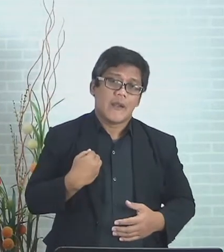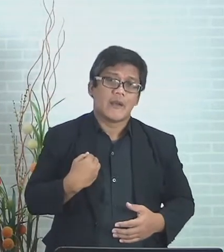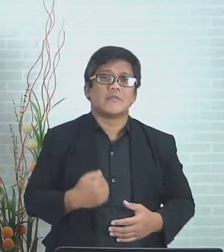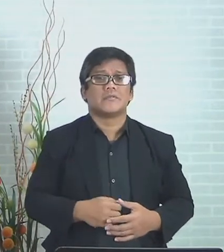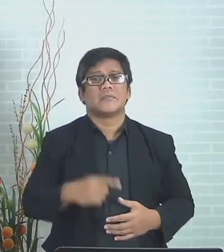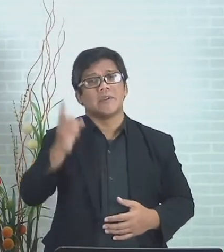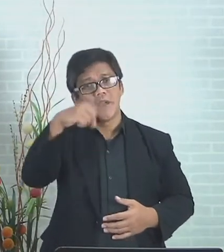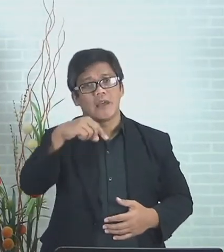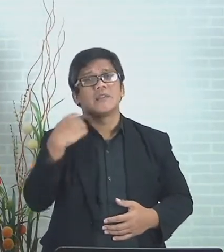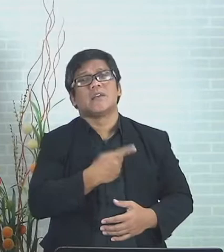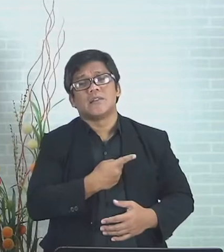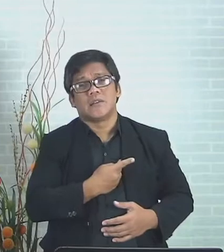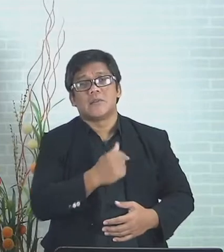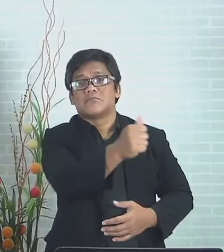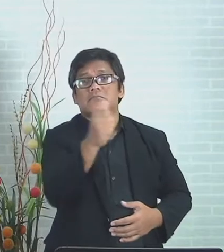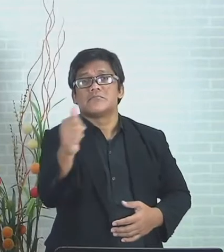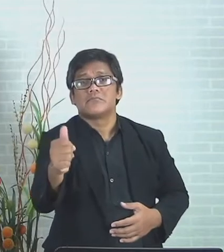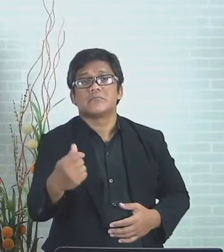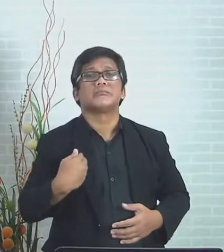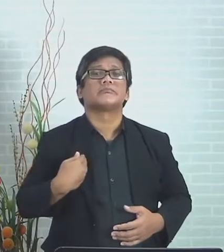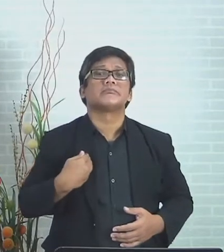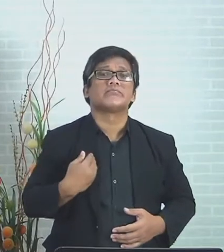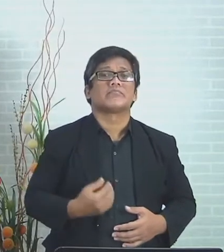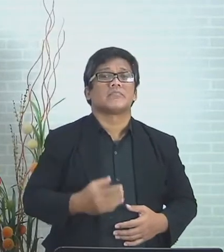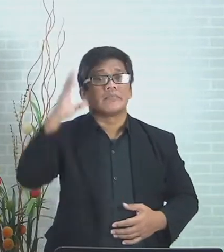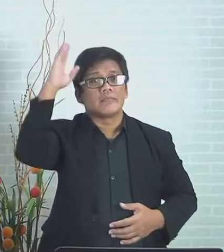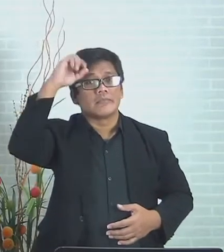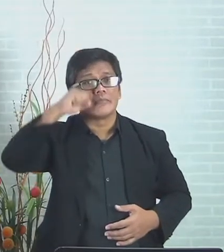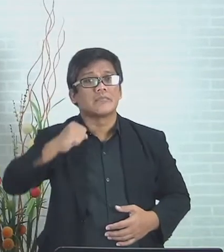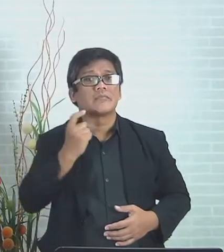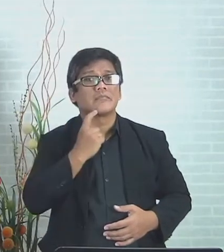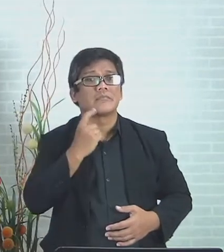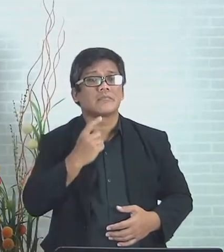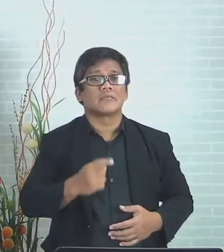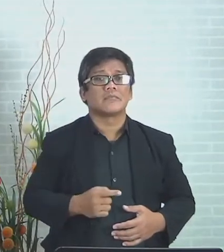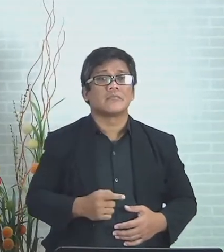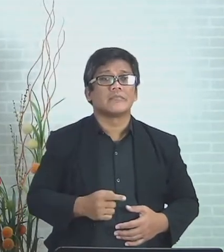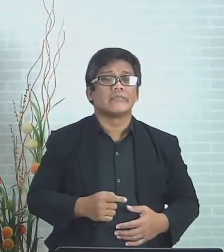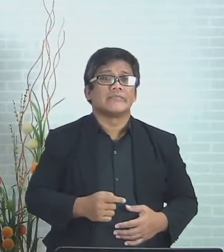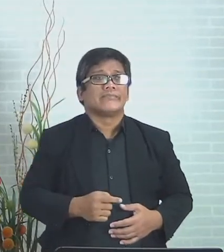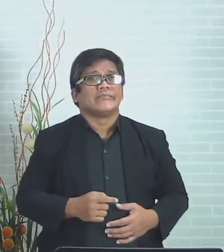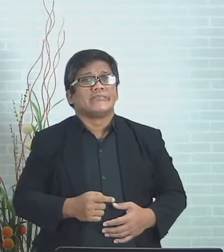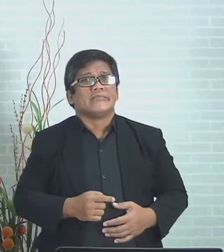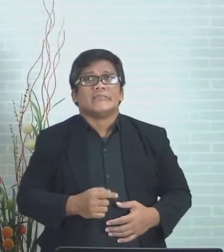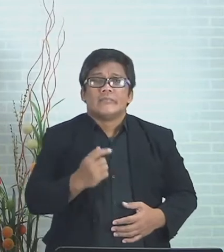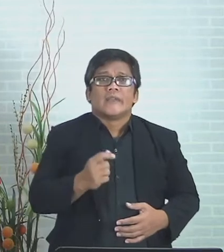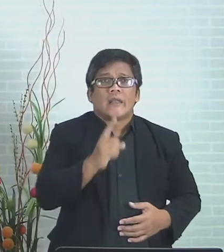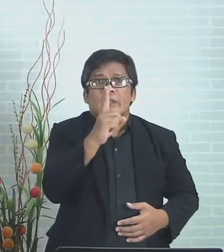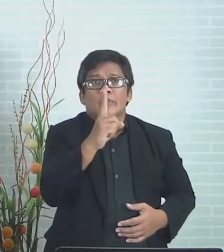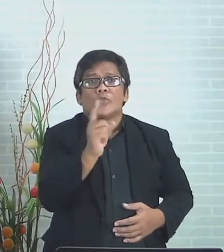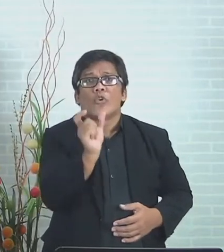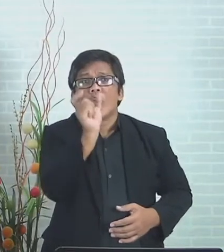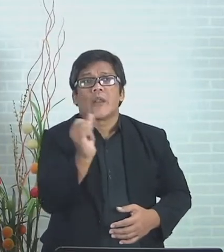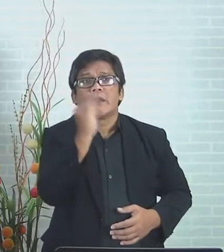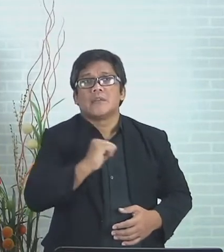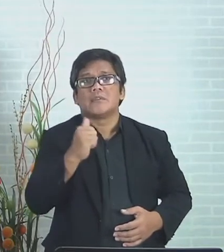Hai dari kita masing-masing punya pemahaman yang mungkin ada satu pribadi yang kita anggap itu sesuatu yang